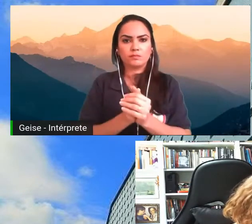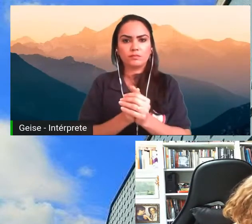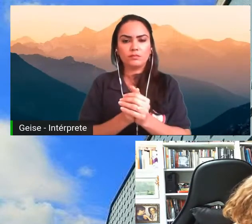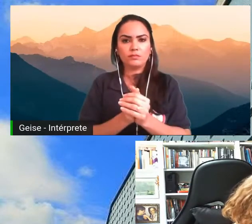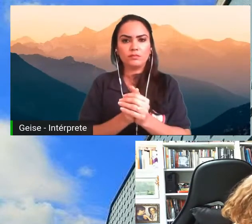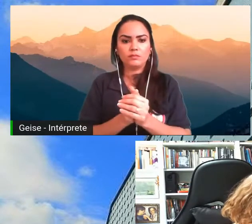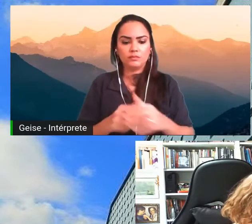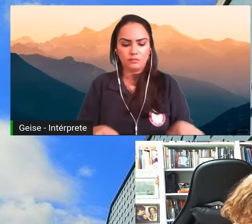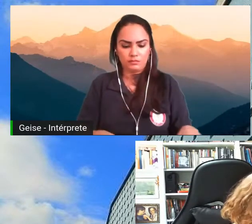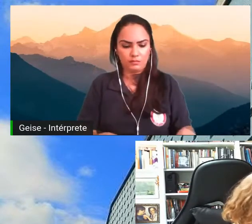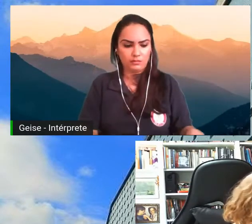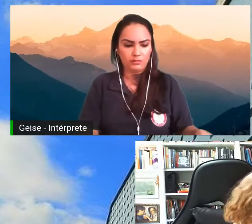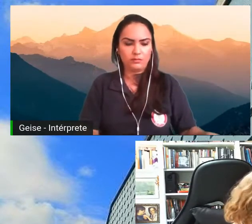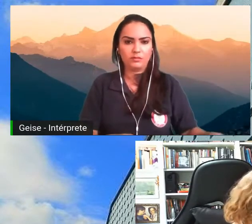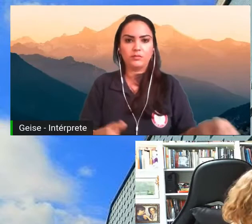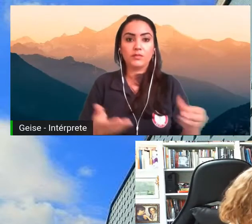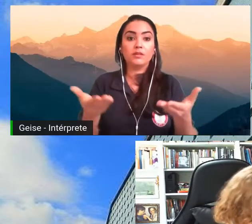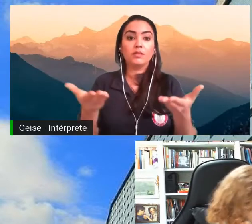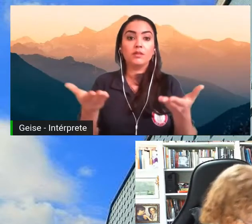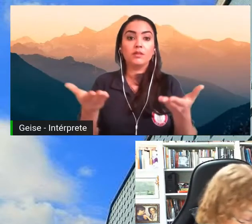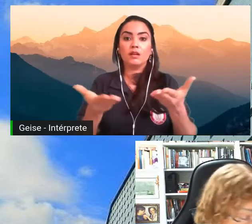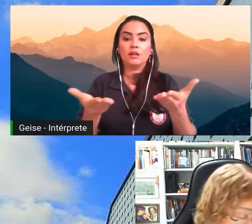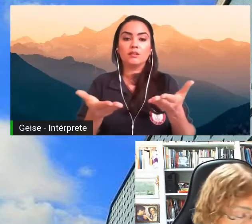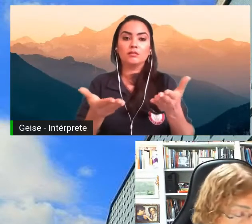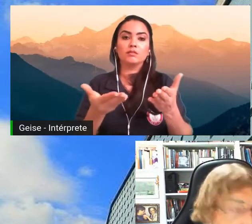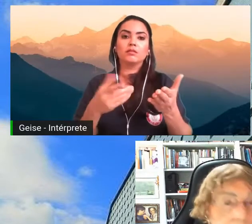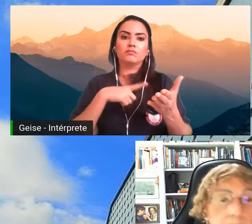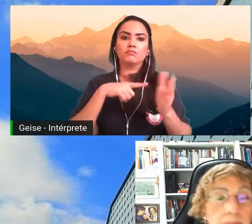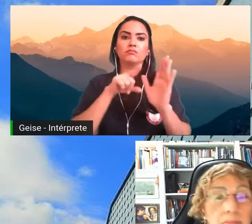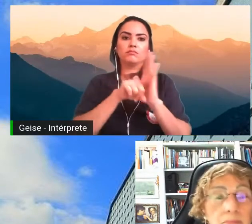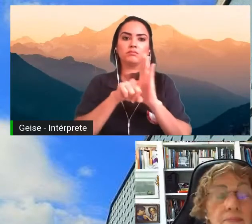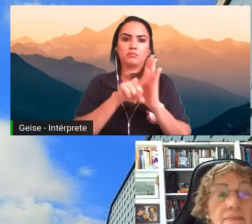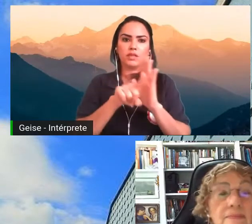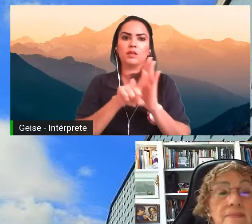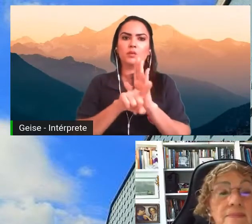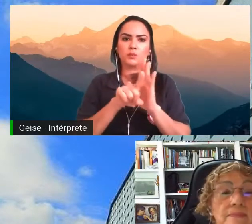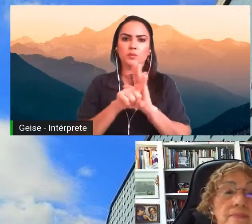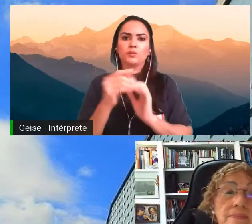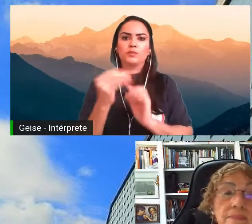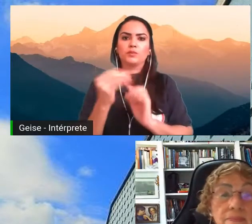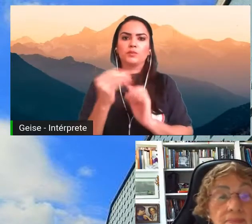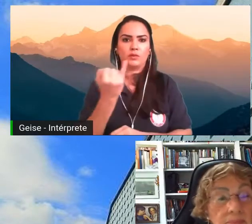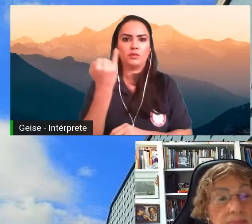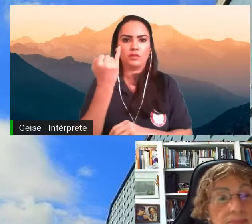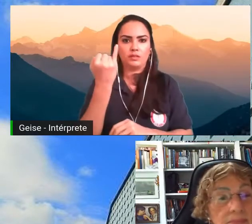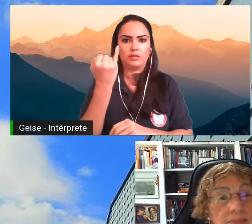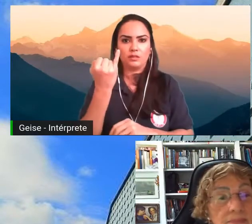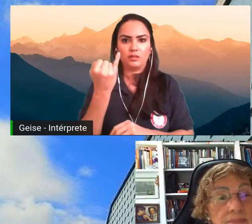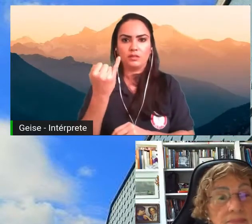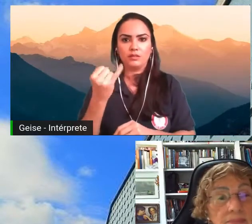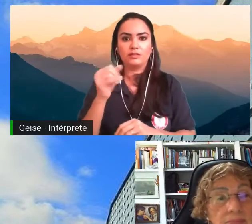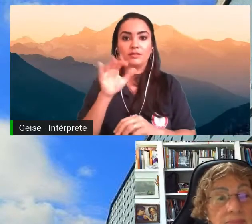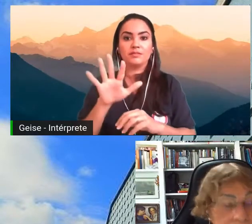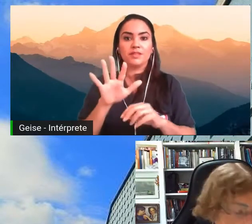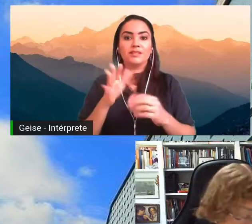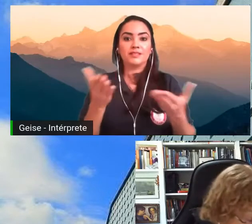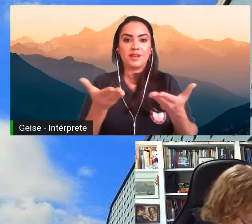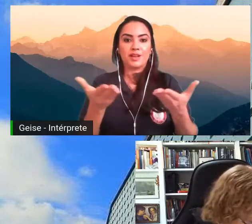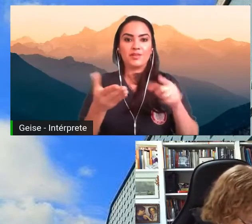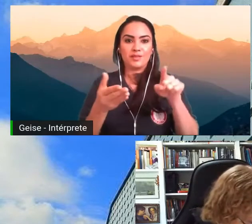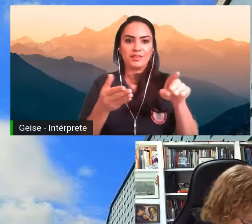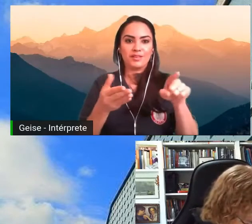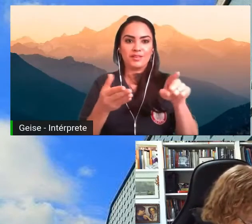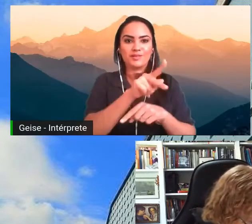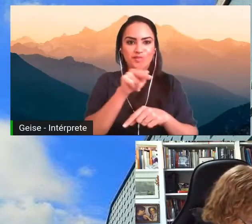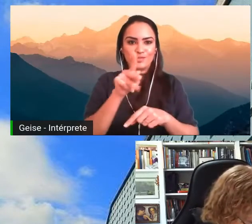essas questões, né, acho que é importante. A professora já aí se dirigindo para uma fala conclusiva, né?